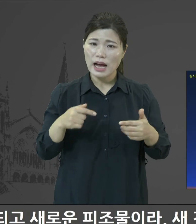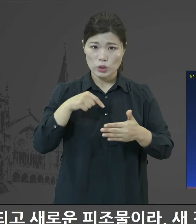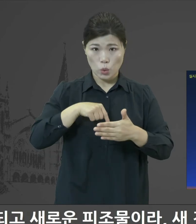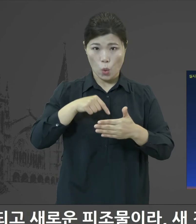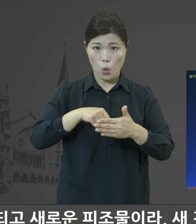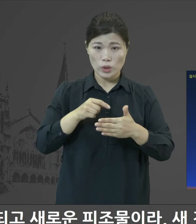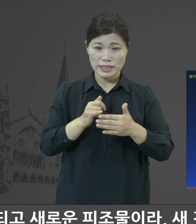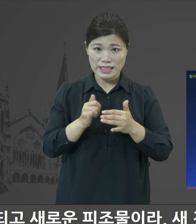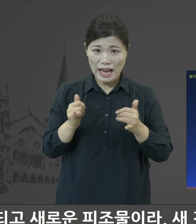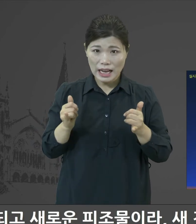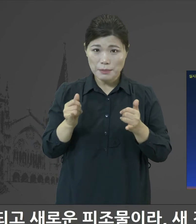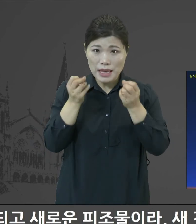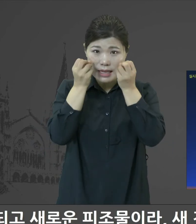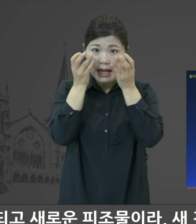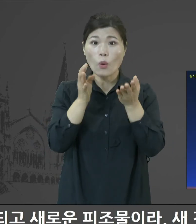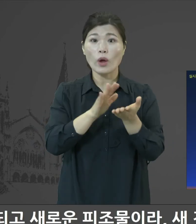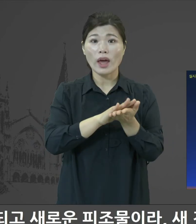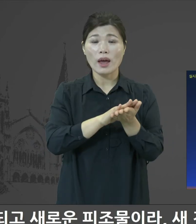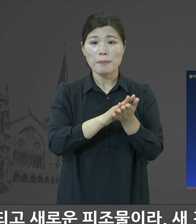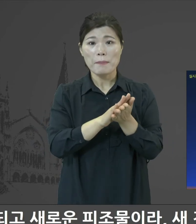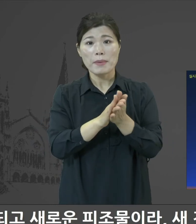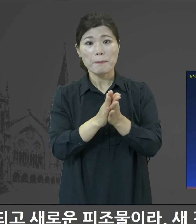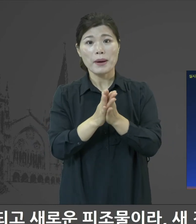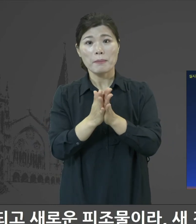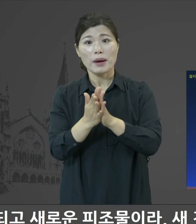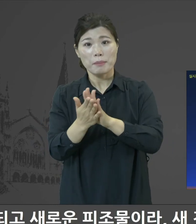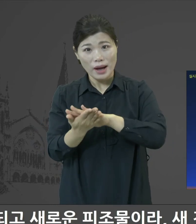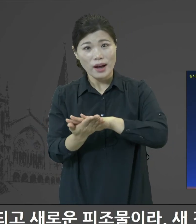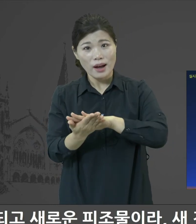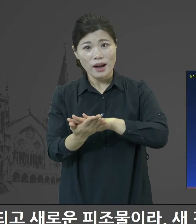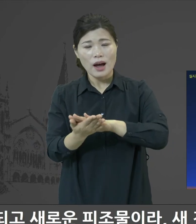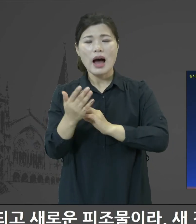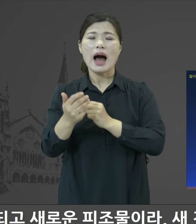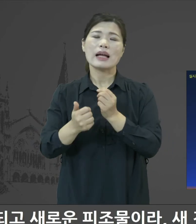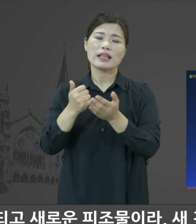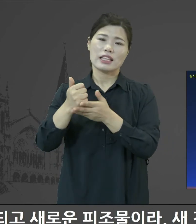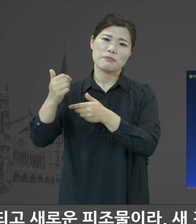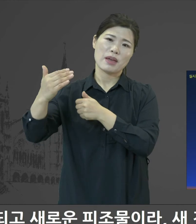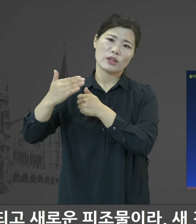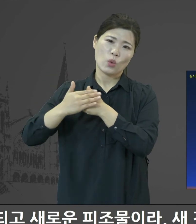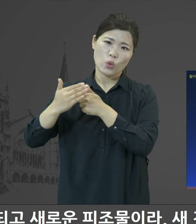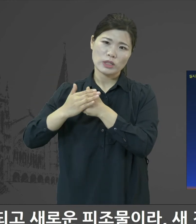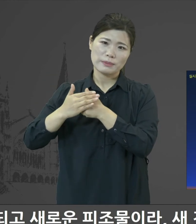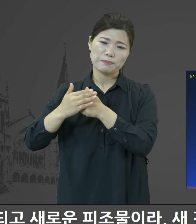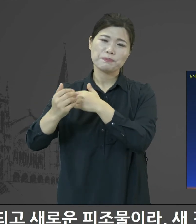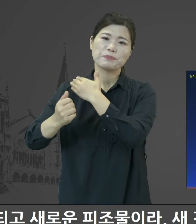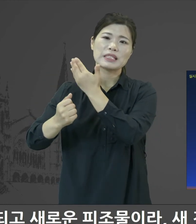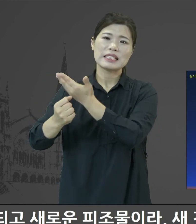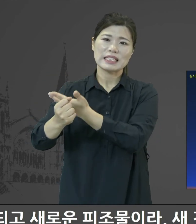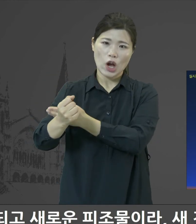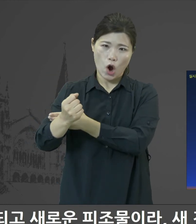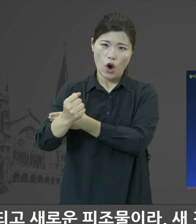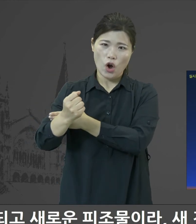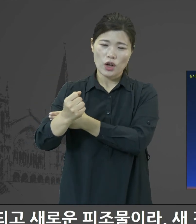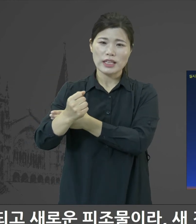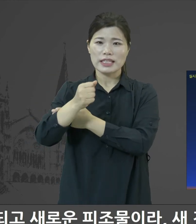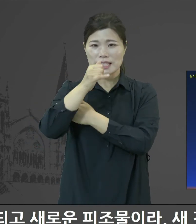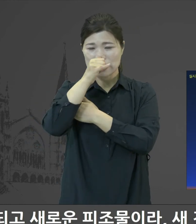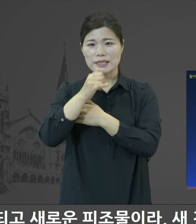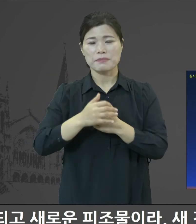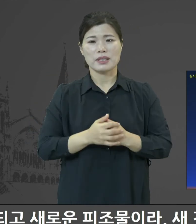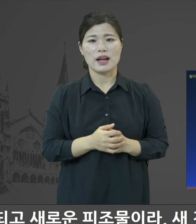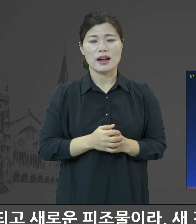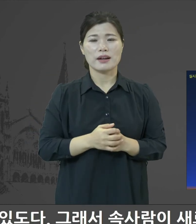속사람이 새로워질 수 있는 하나님의 도우심과 능력이 그 안에 있는